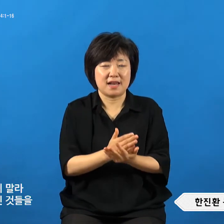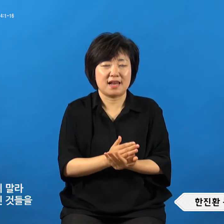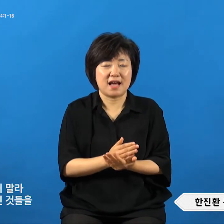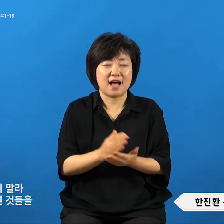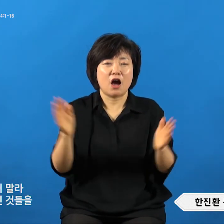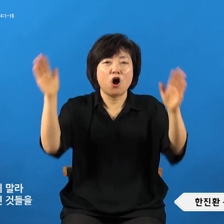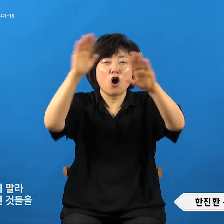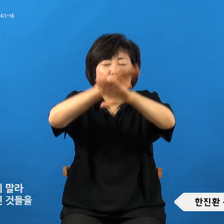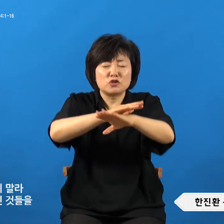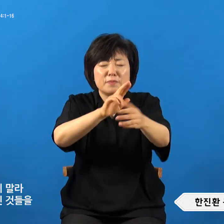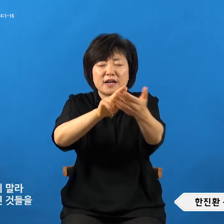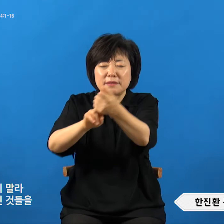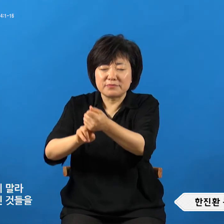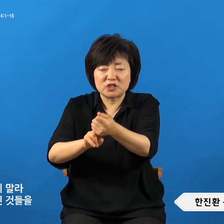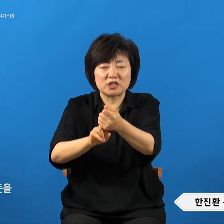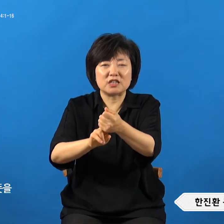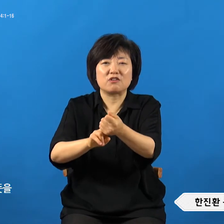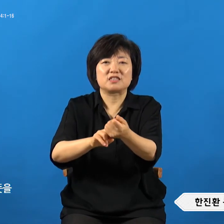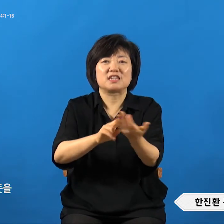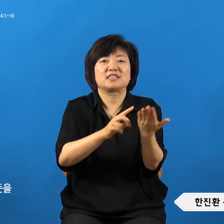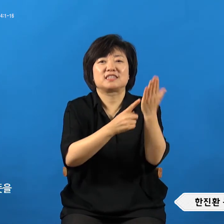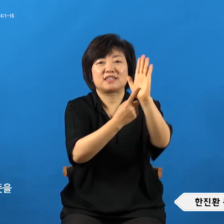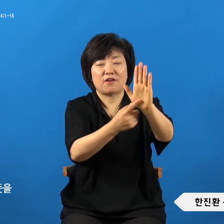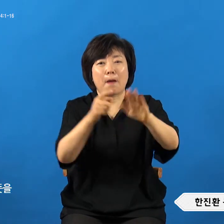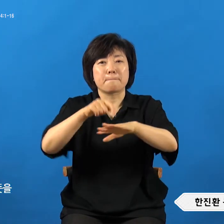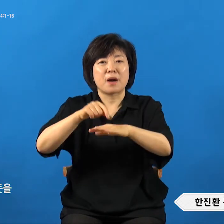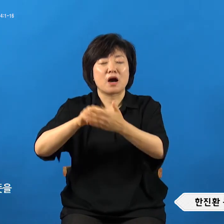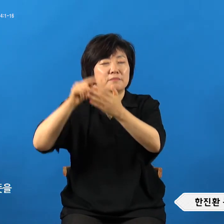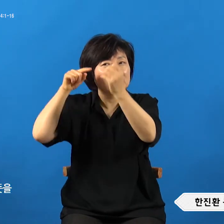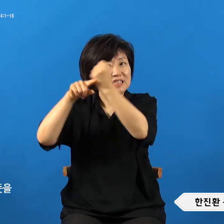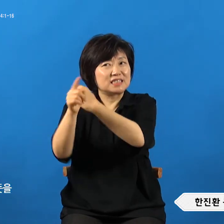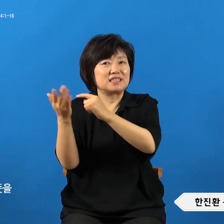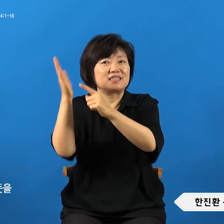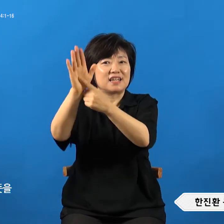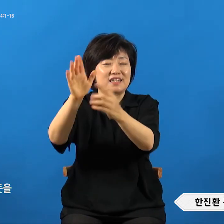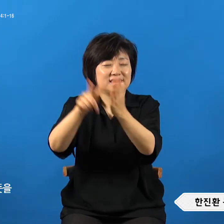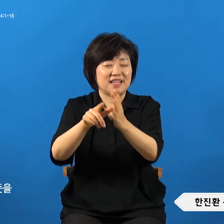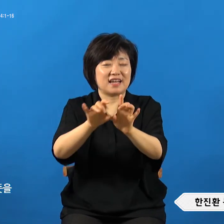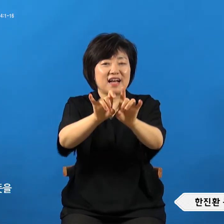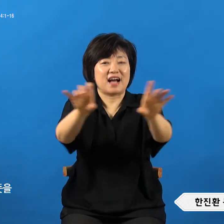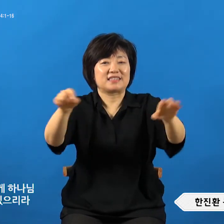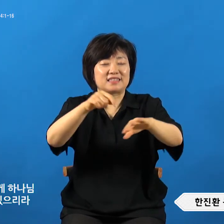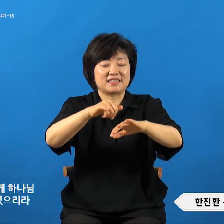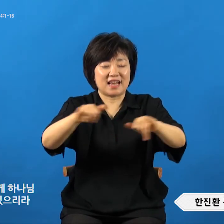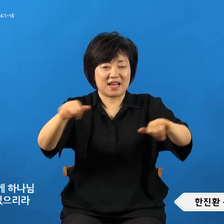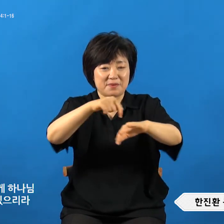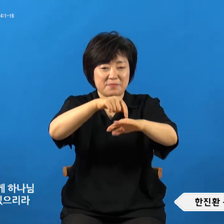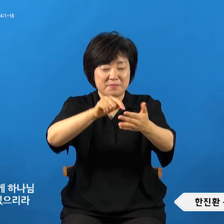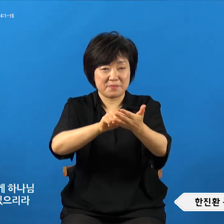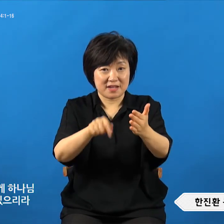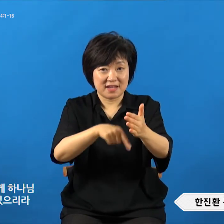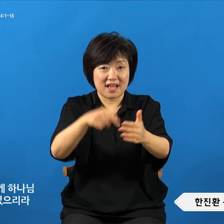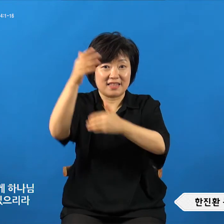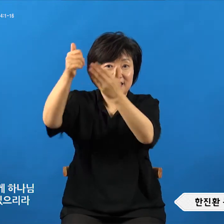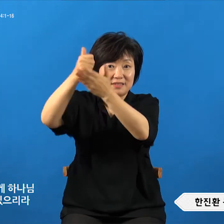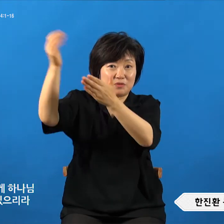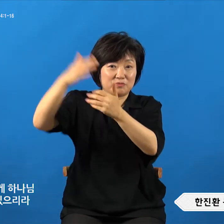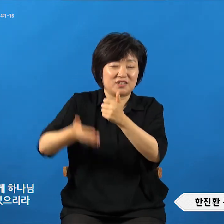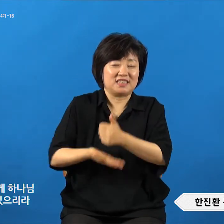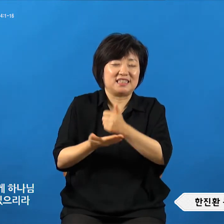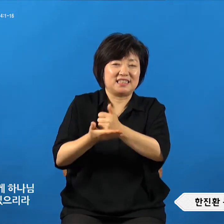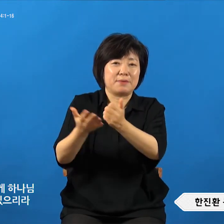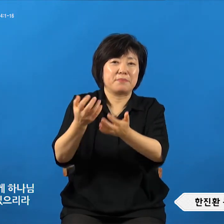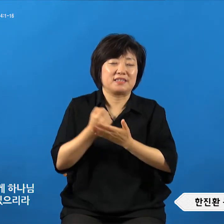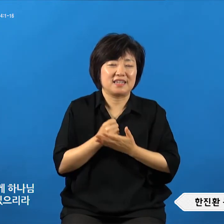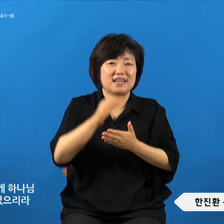어둠에 감추인 것들을 드러내고 마음의 뜻을 나타내시리니 그때 각 사람에게 하나님으로부터 칭찬이 있으리라.